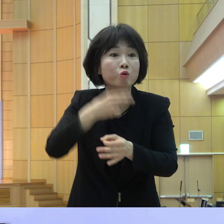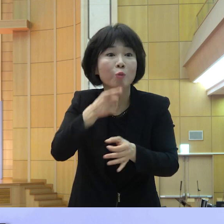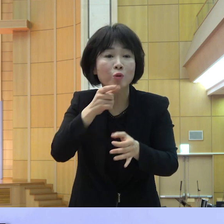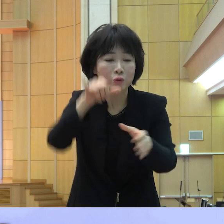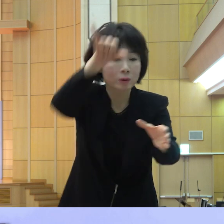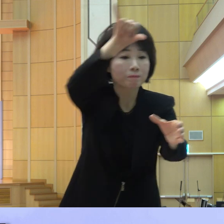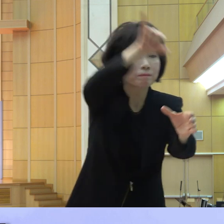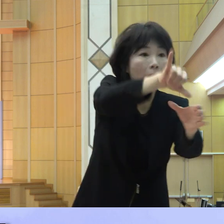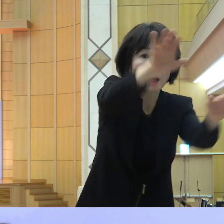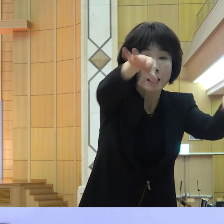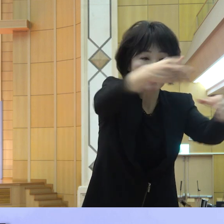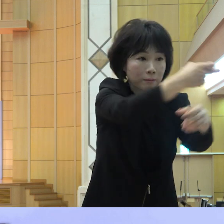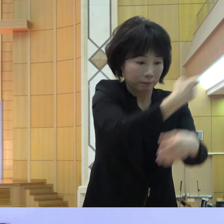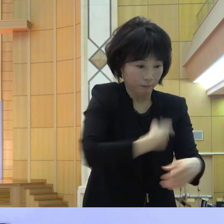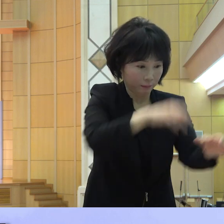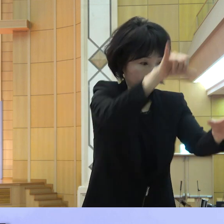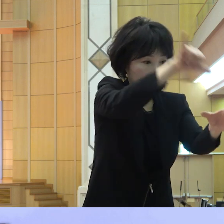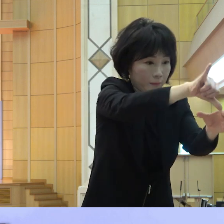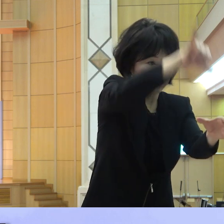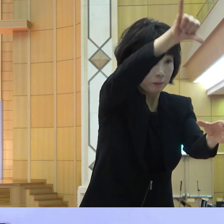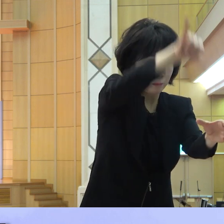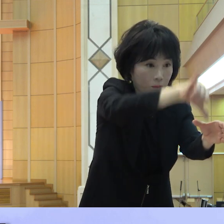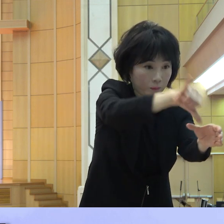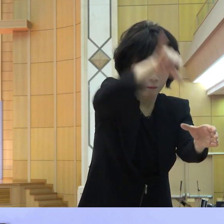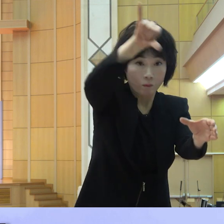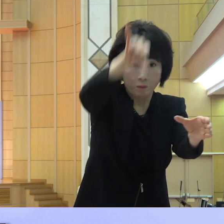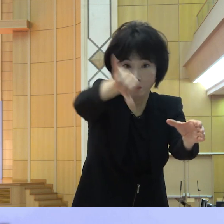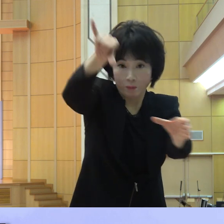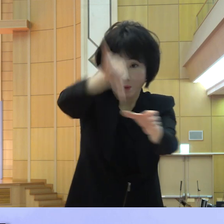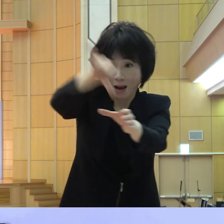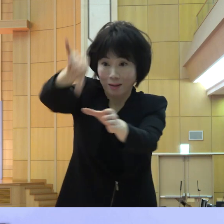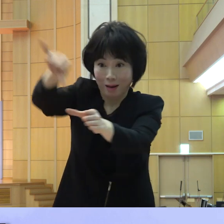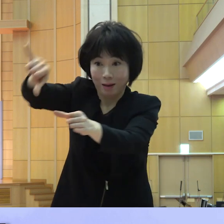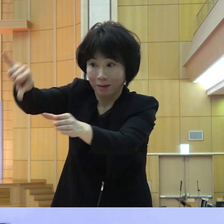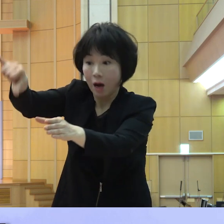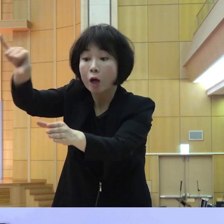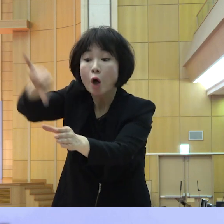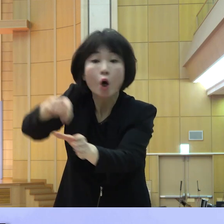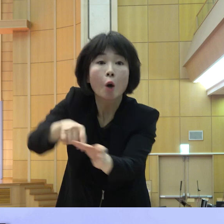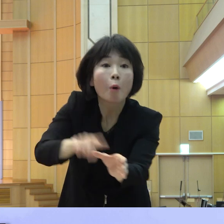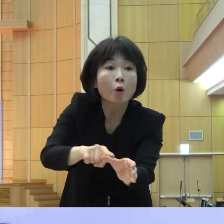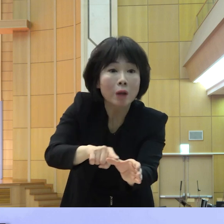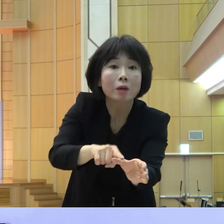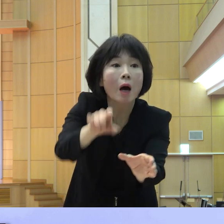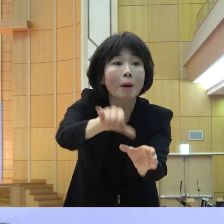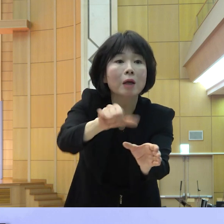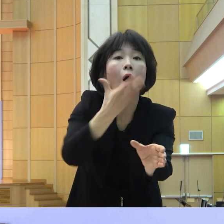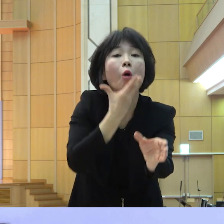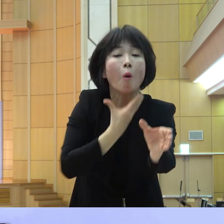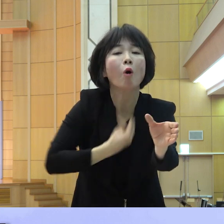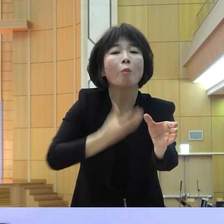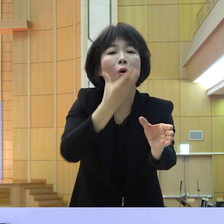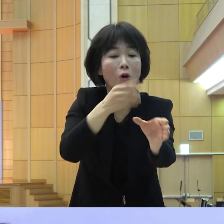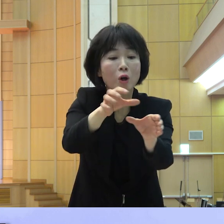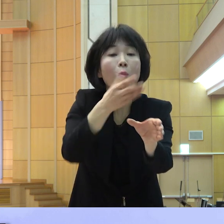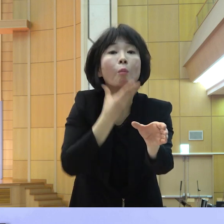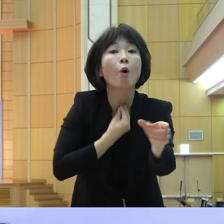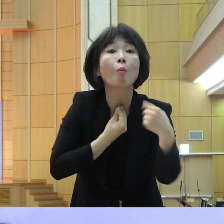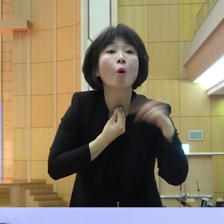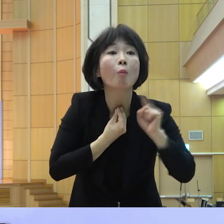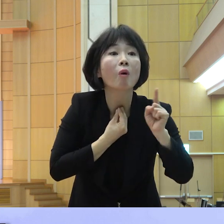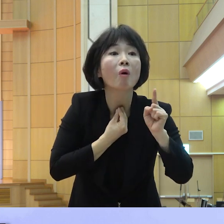주면서 사례하시고, 하나님께 사례하시고 저에게 주시며 가라사대 너희가 다 이것을 마셔라.